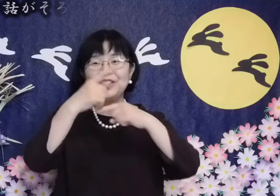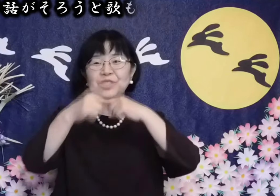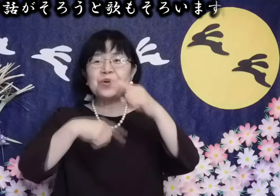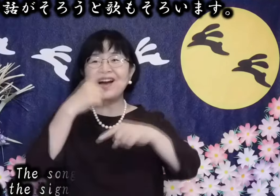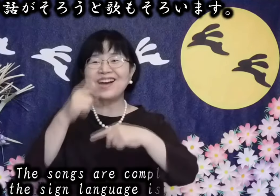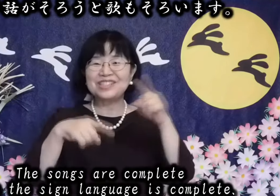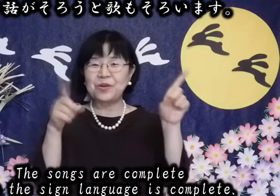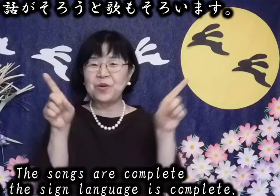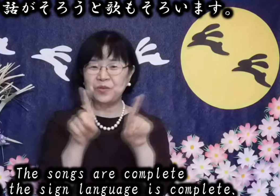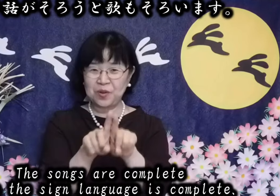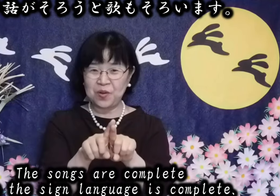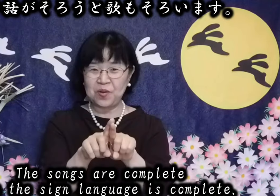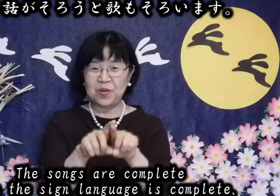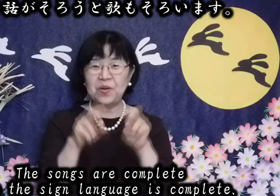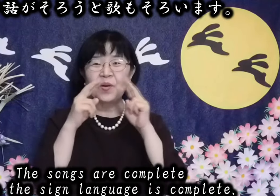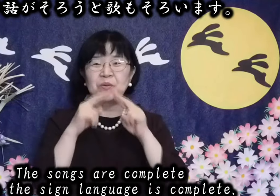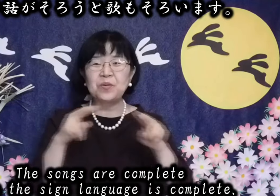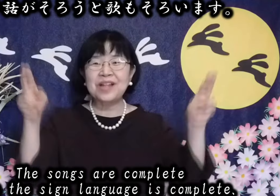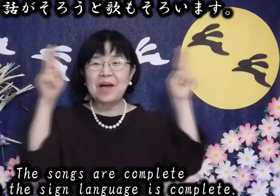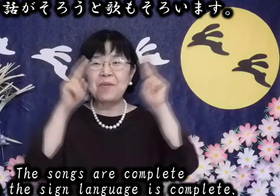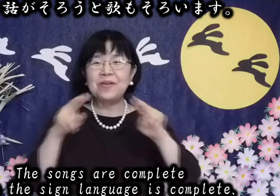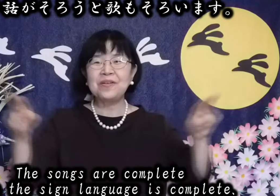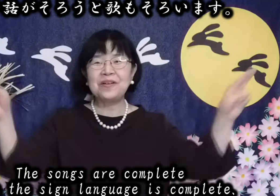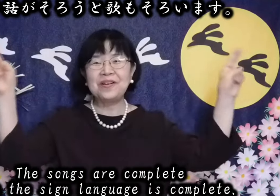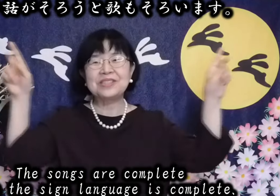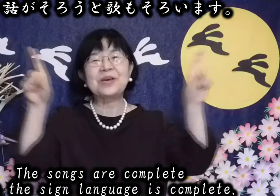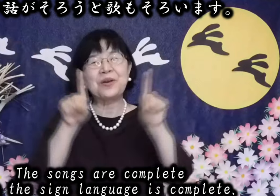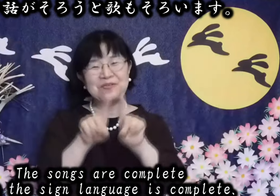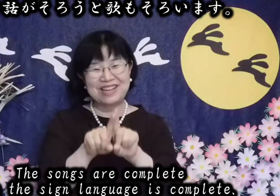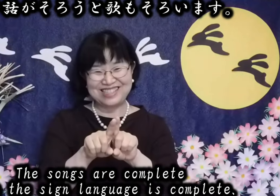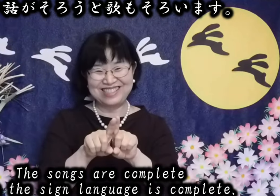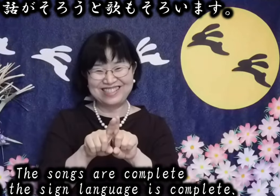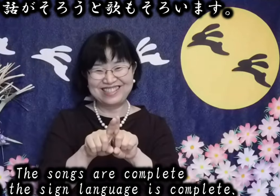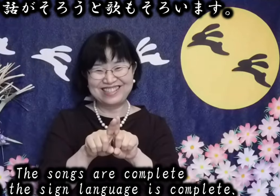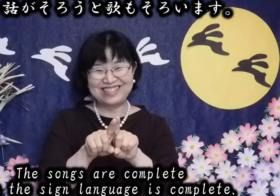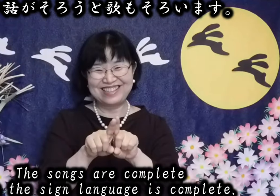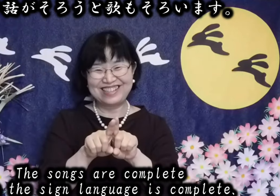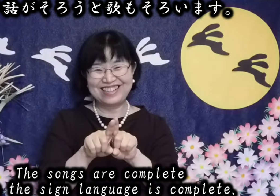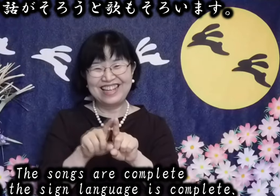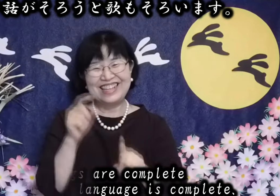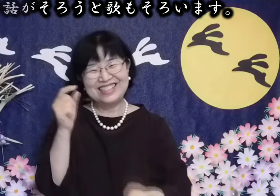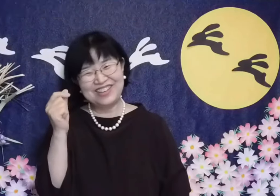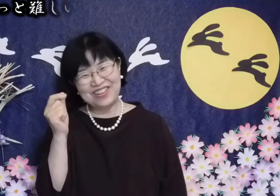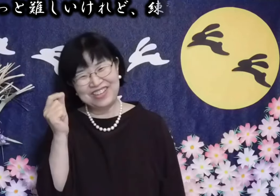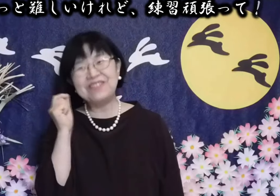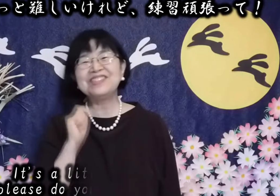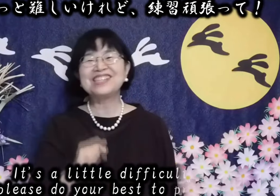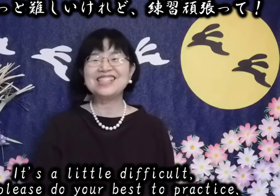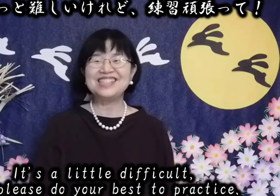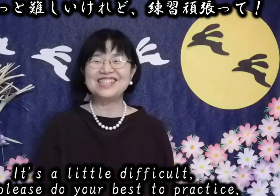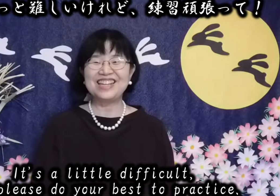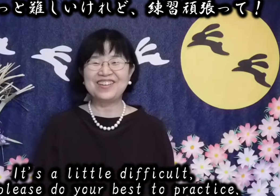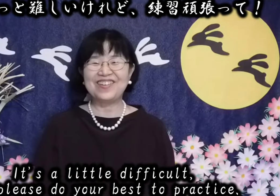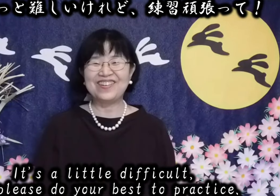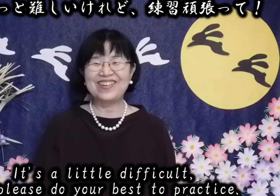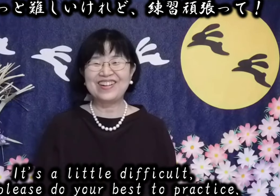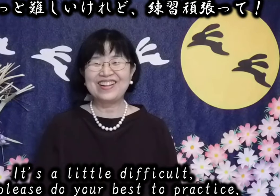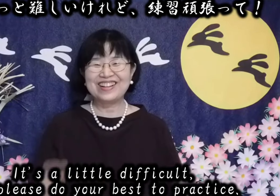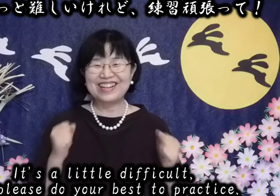手話が揃うと歌も揃います。ちょっと難しいけれど頑